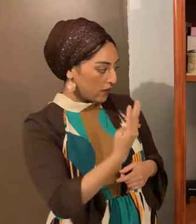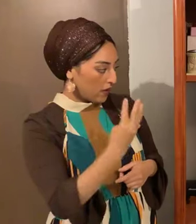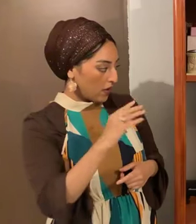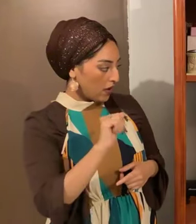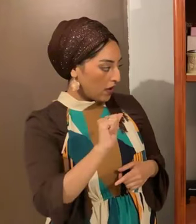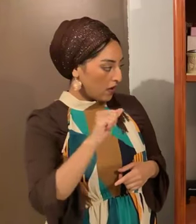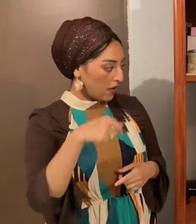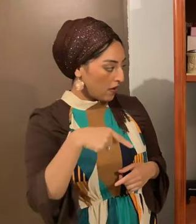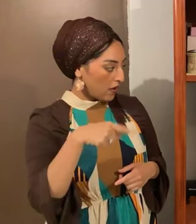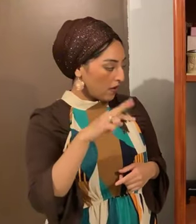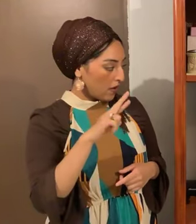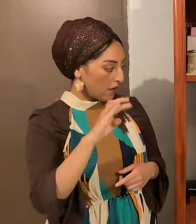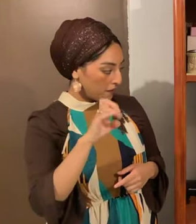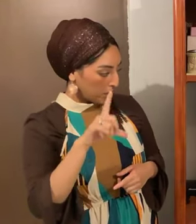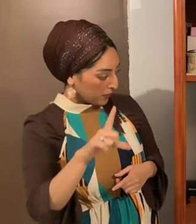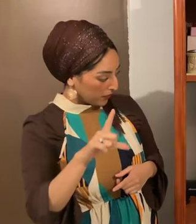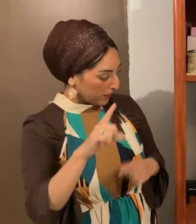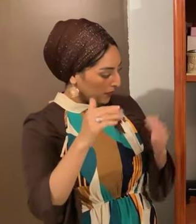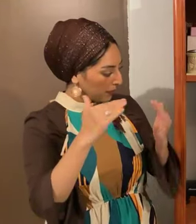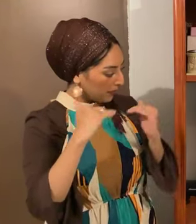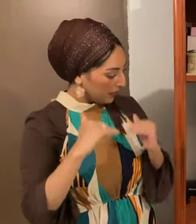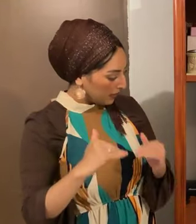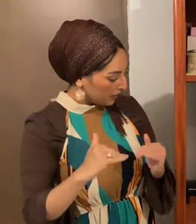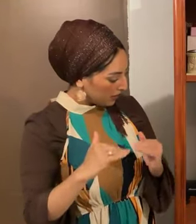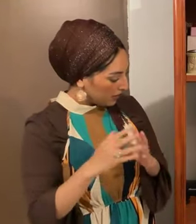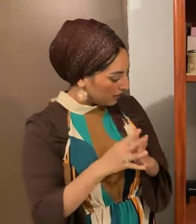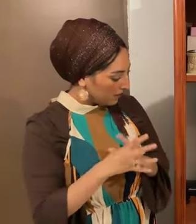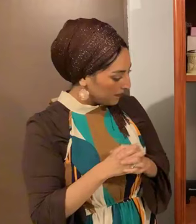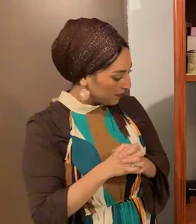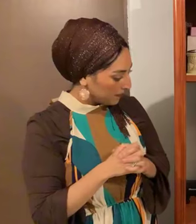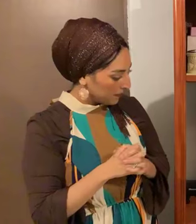abril. Y hay otro Shabbatot